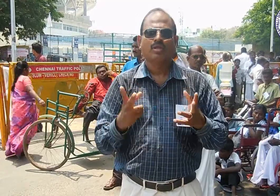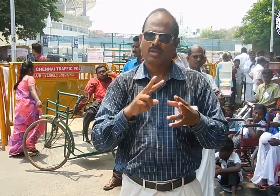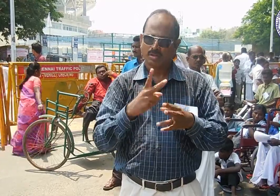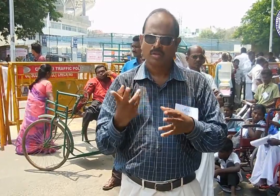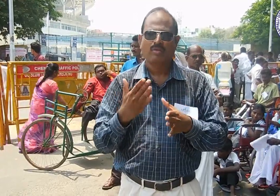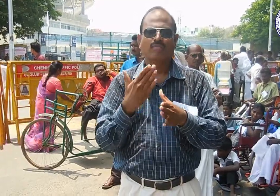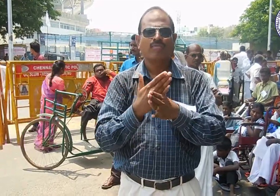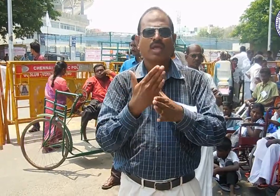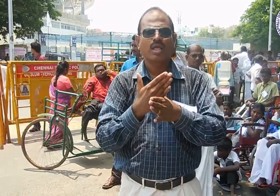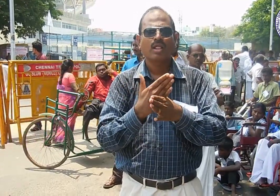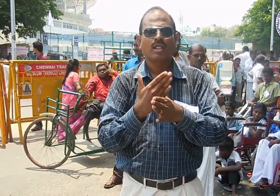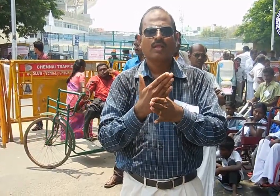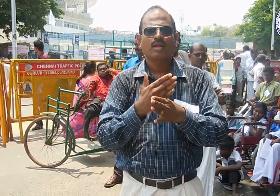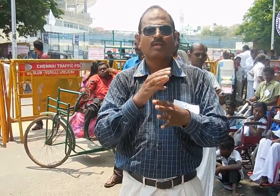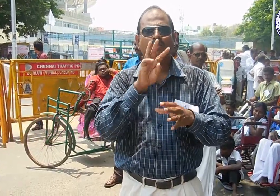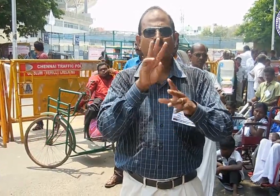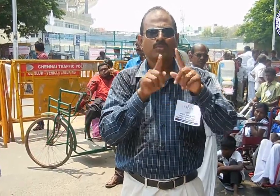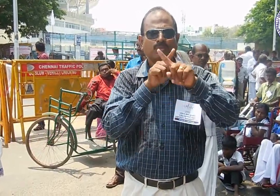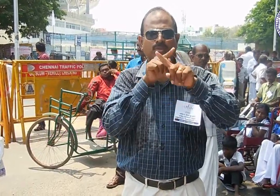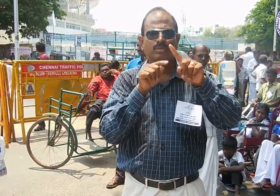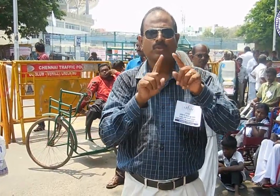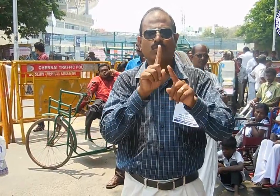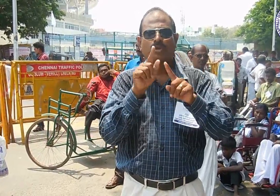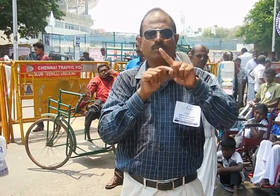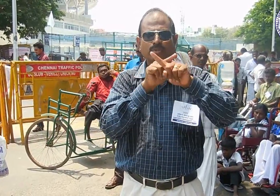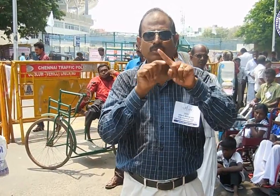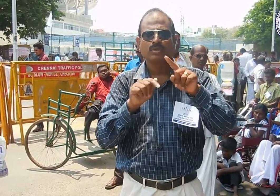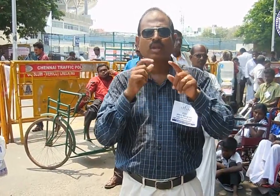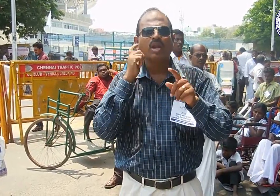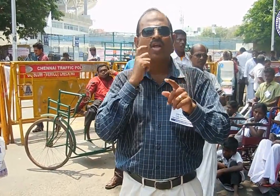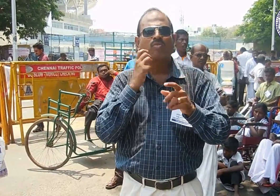அந்த அரசாணைகள்லாம் மாற்றியமைக்கப்பட வேண்டுமா இல்லையா ஆனா இந்த அரசு